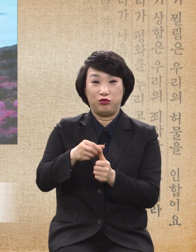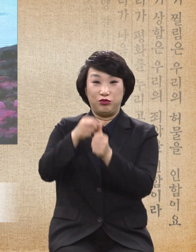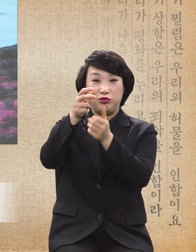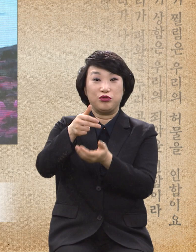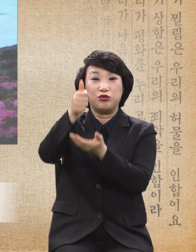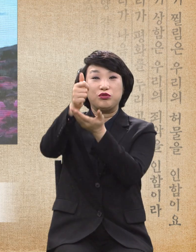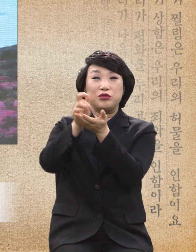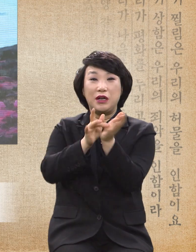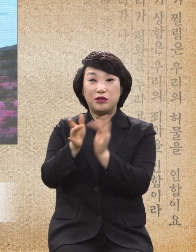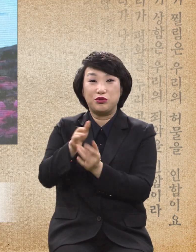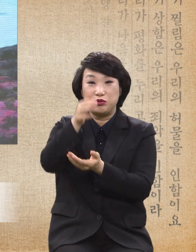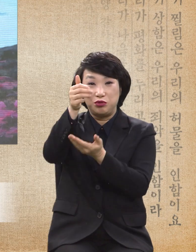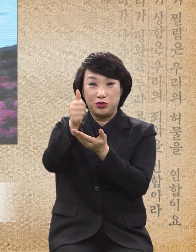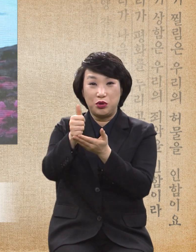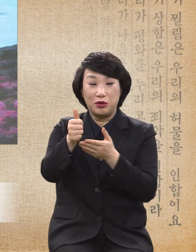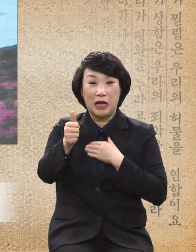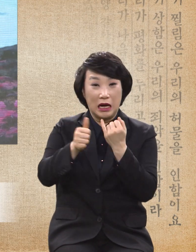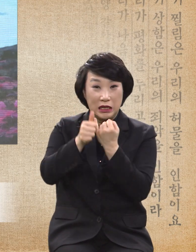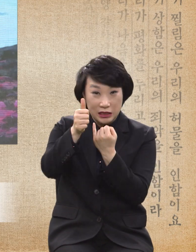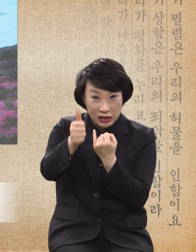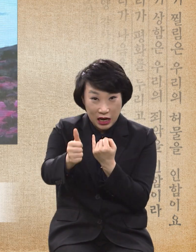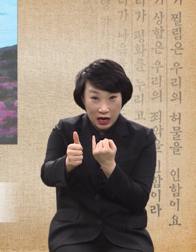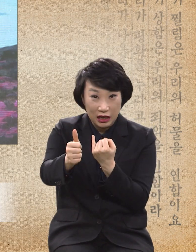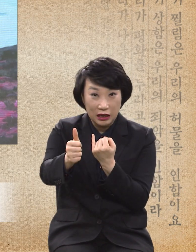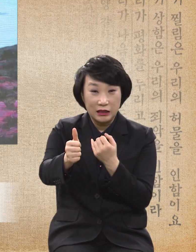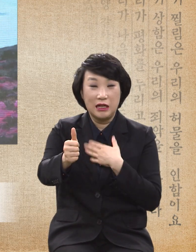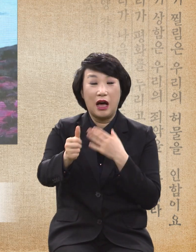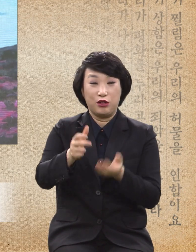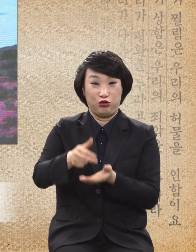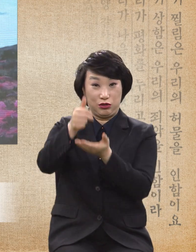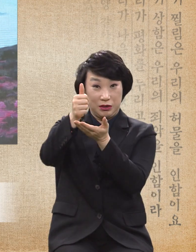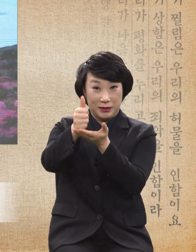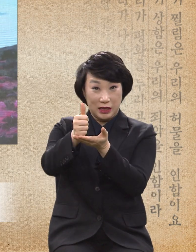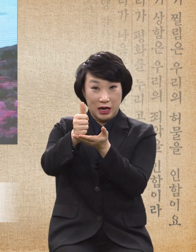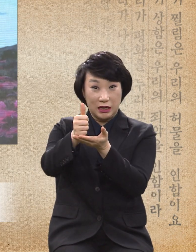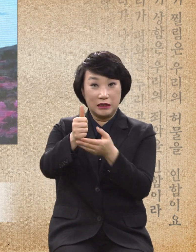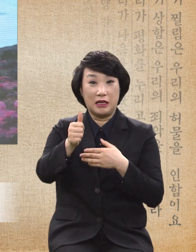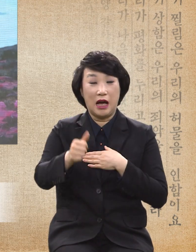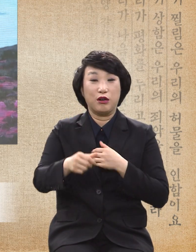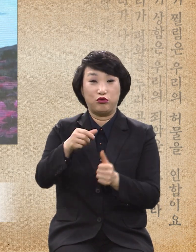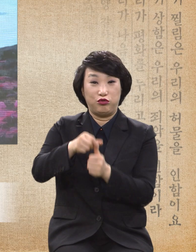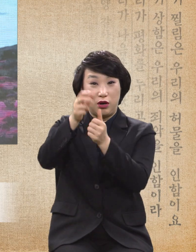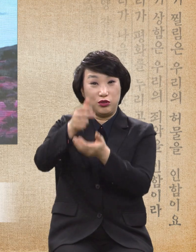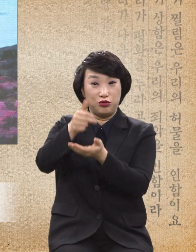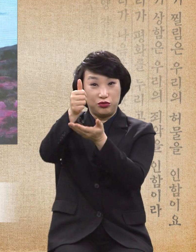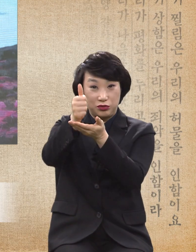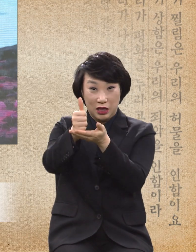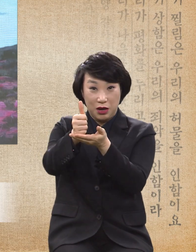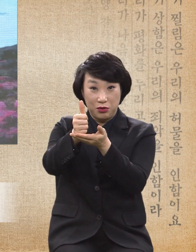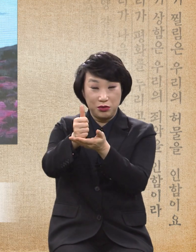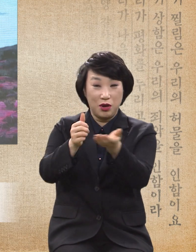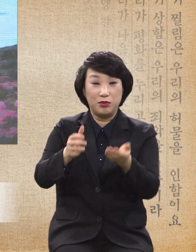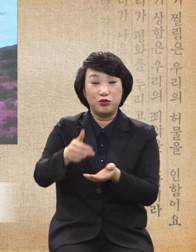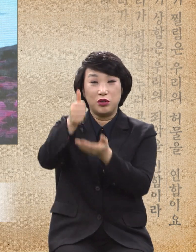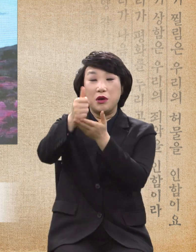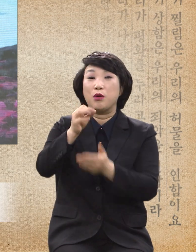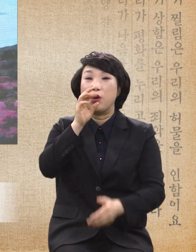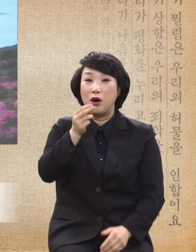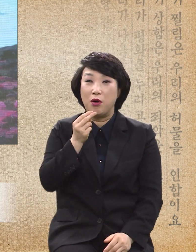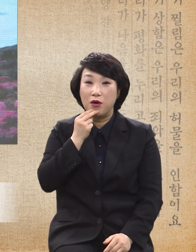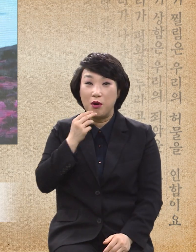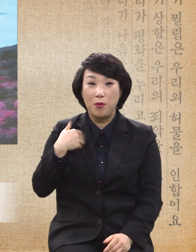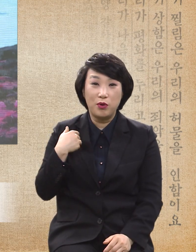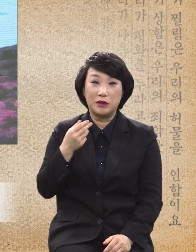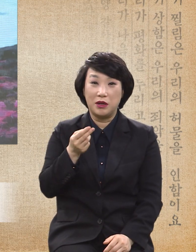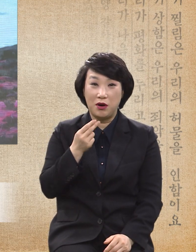예수 그리스도를 나의 신랑이다, 나의 주님이다, 나의 구원자다, 그분은 못하실 것이 있고